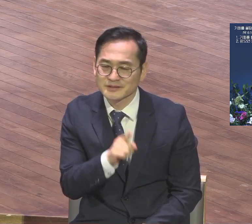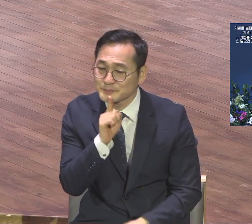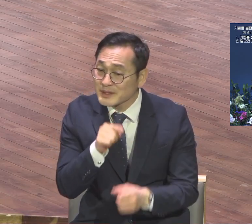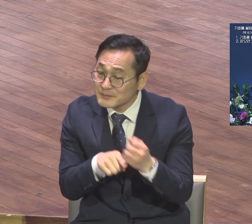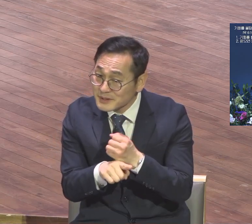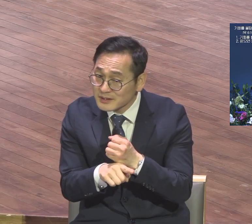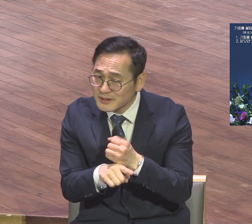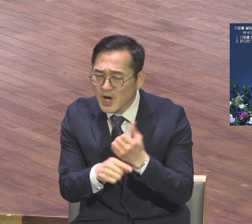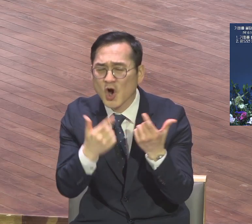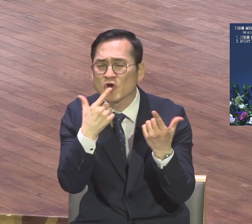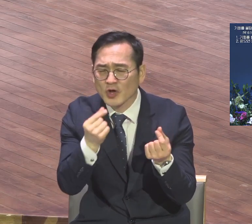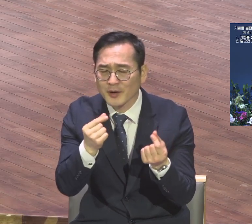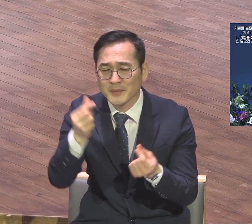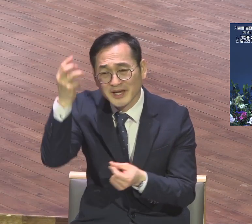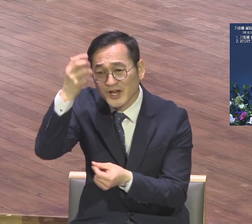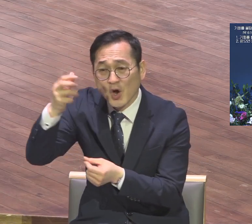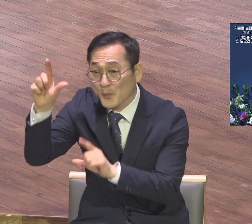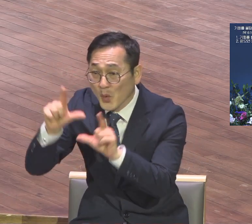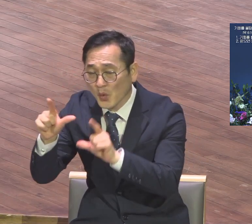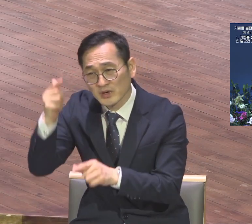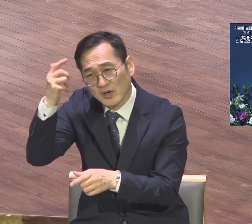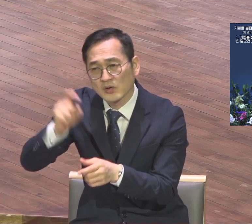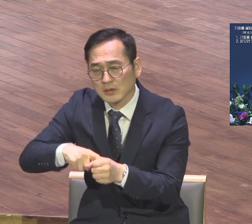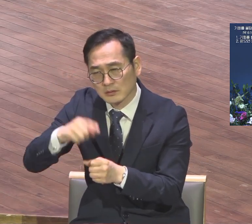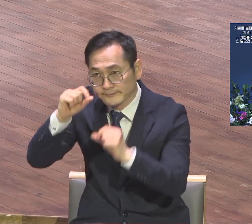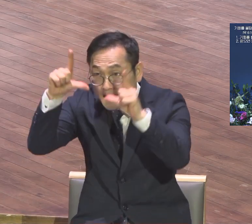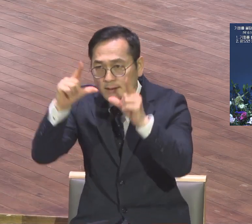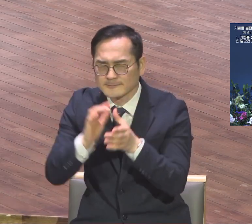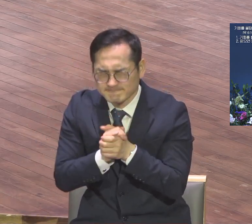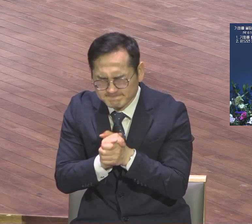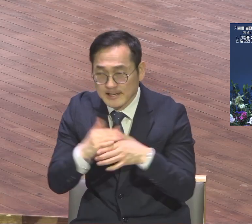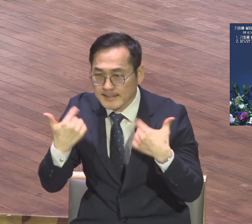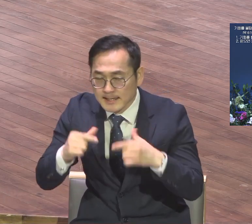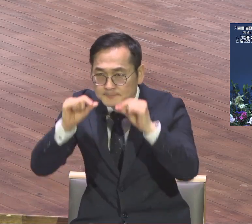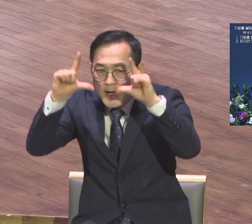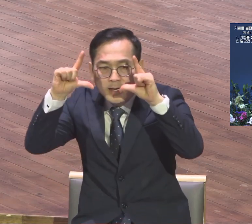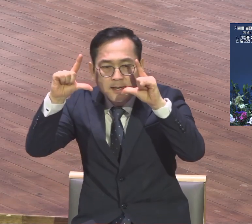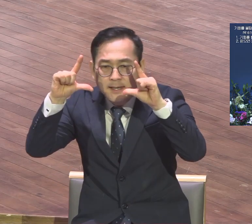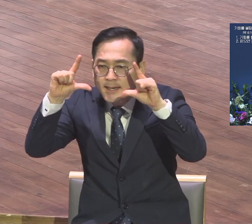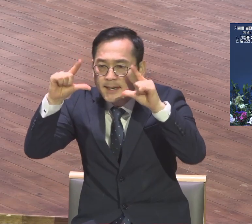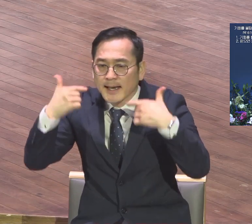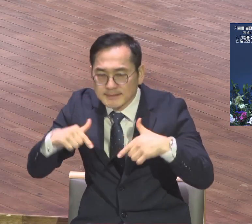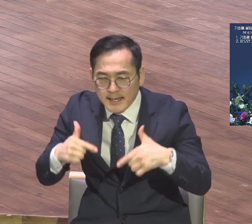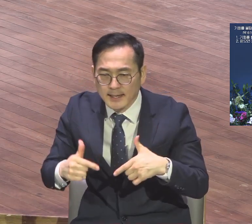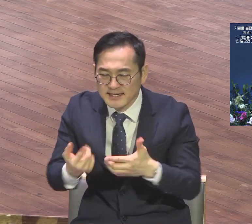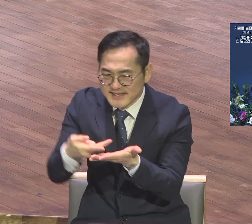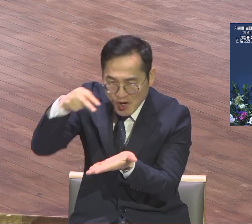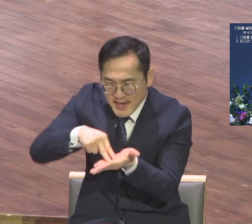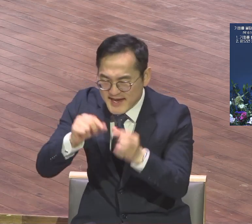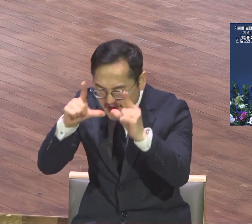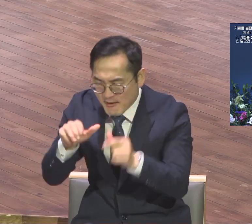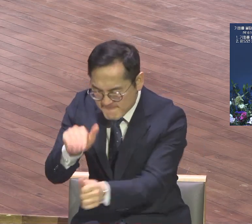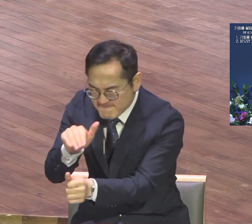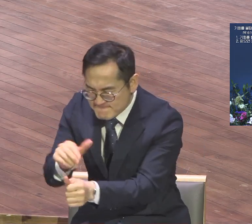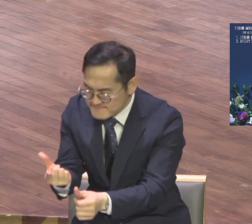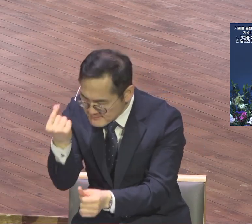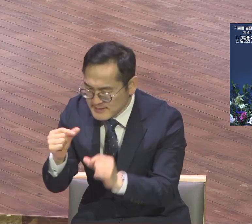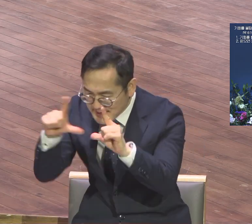영적인 삶에도 마찬가지예요. 영적으로 깨어 있어야 한다는, 깨어 있어라. 달리다고 일어나라, 깨어나라.